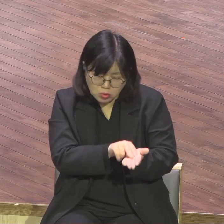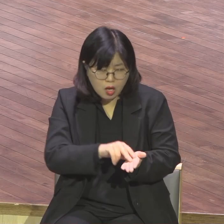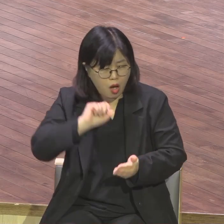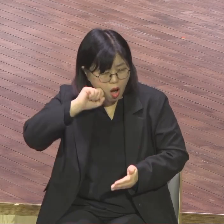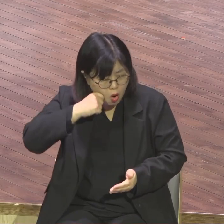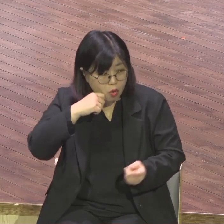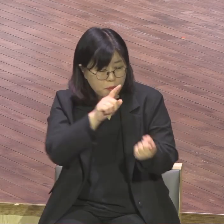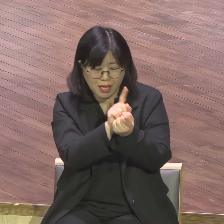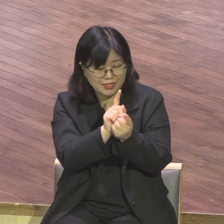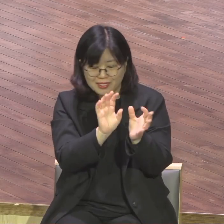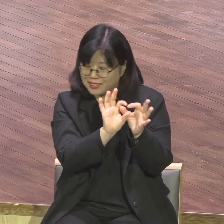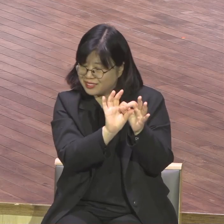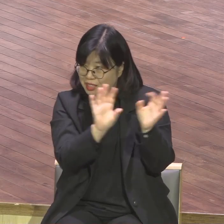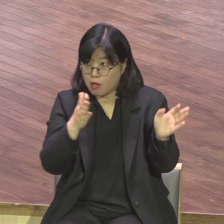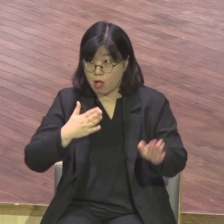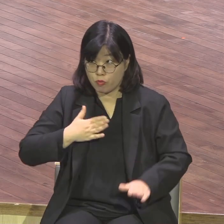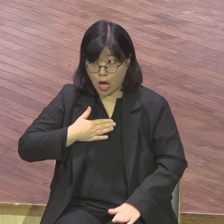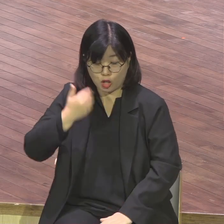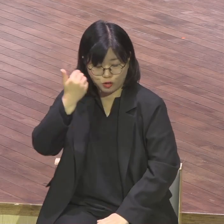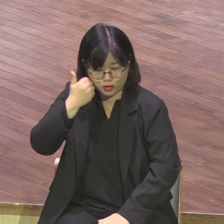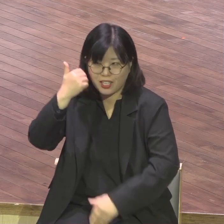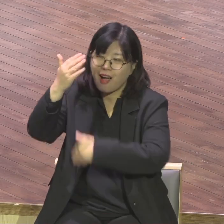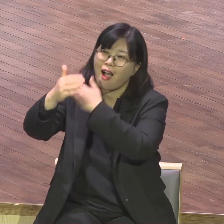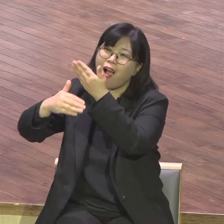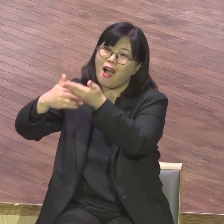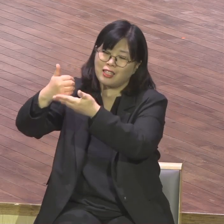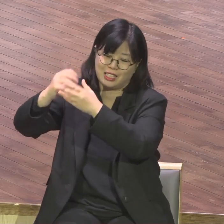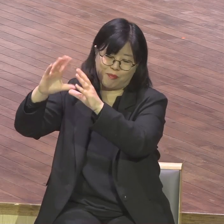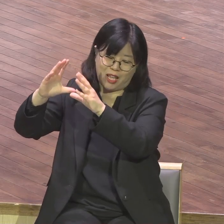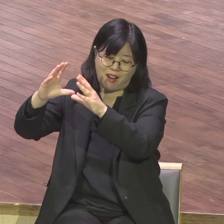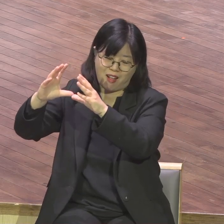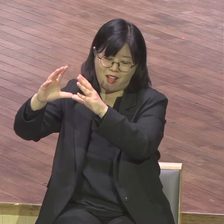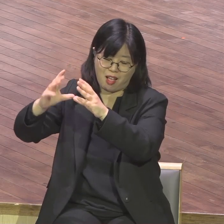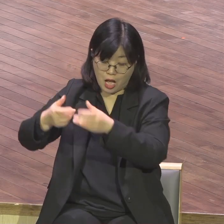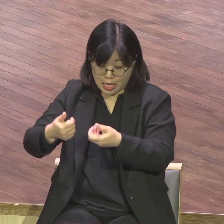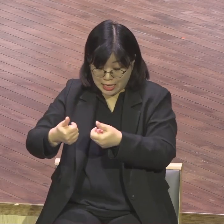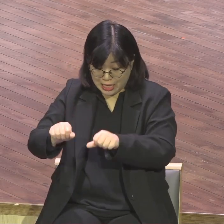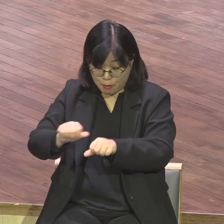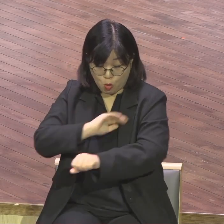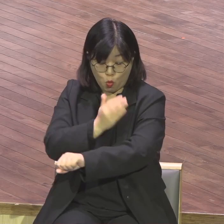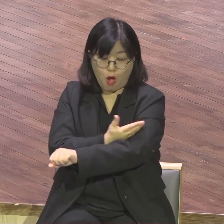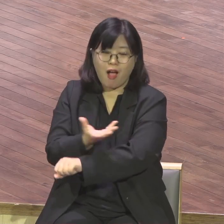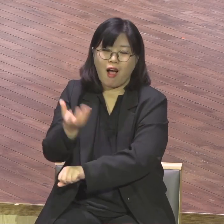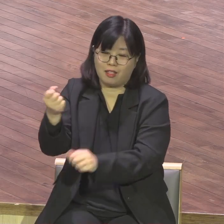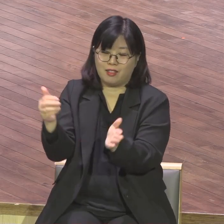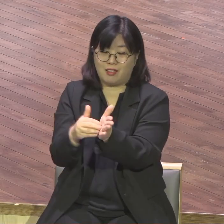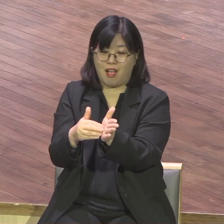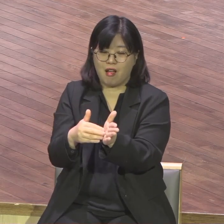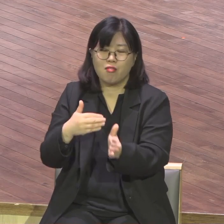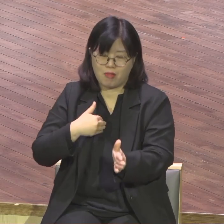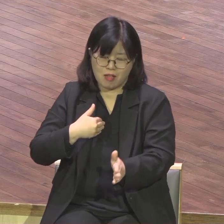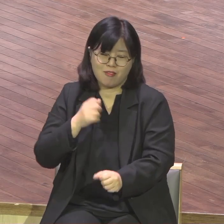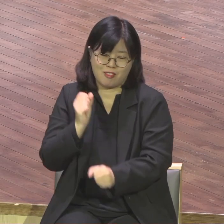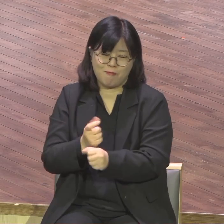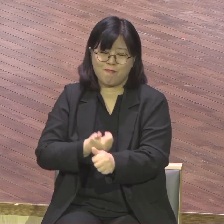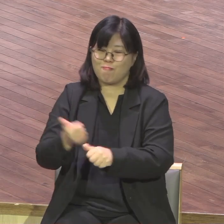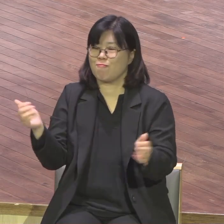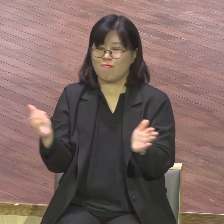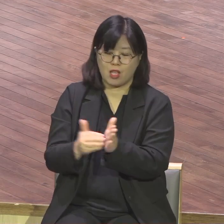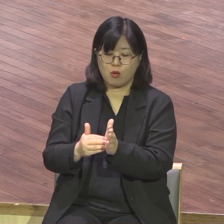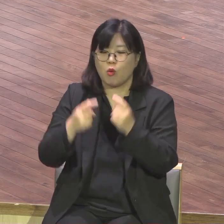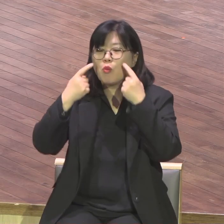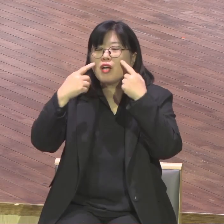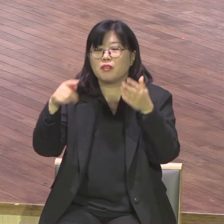된다. 그러면서 더 현실적으로 다가오는 염려와 관심 문제에 대해서 답을 주고 있습니다.